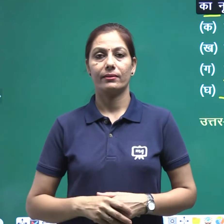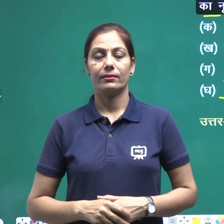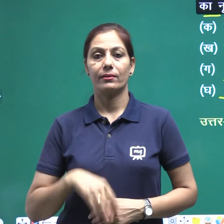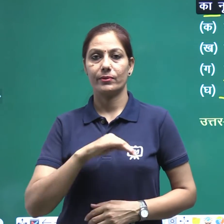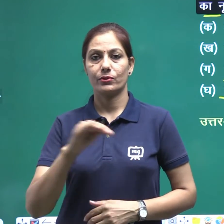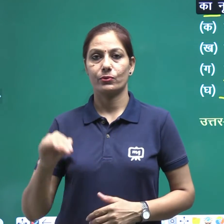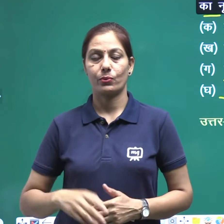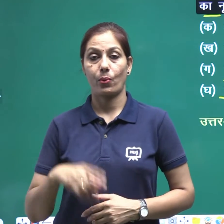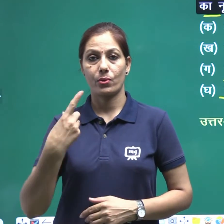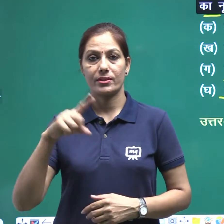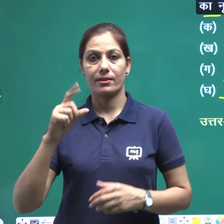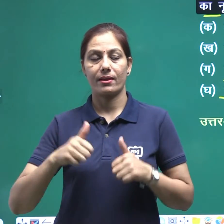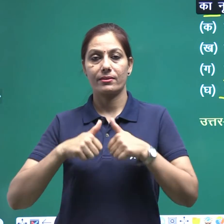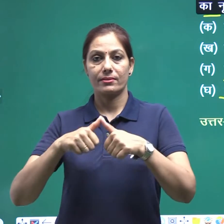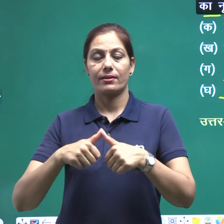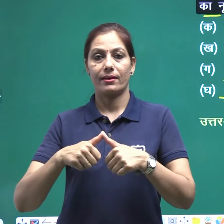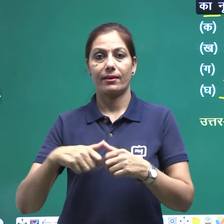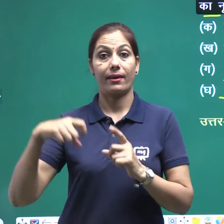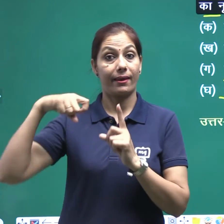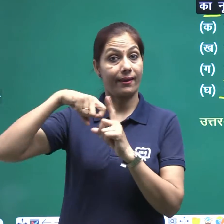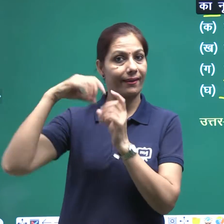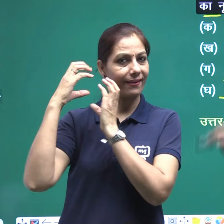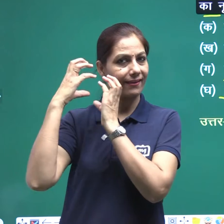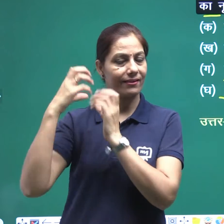बच्चों, सही उत्तर है केरल।